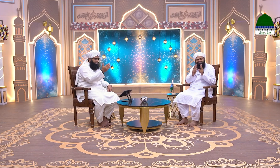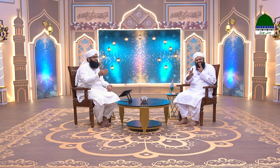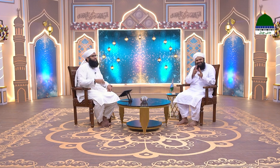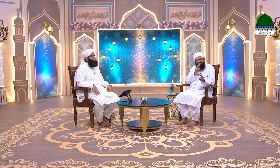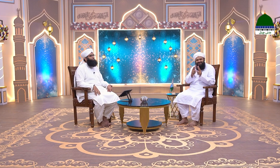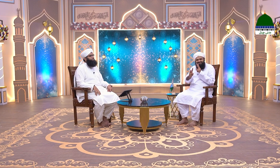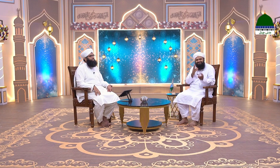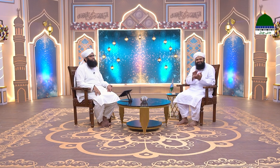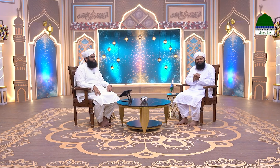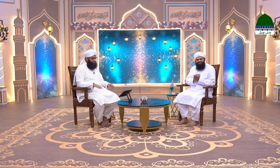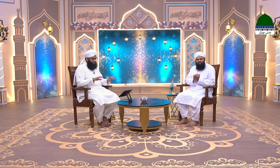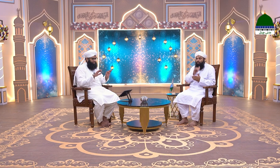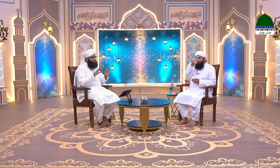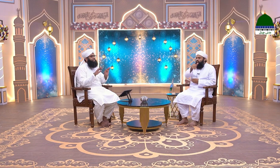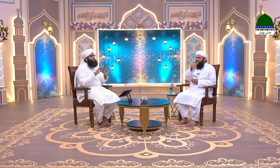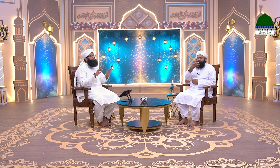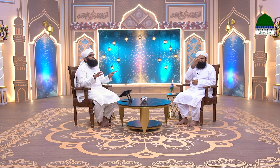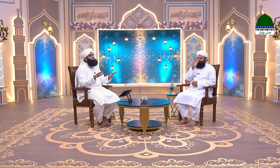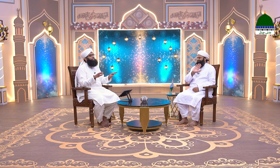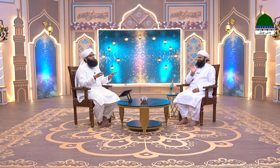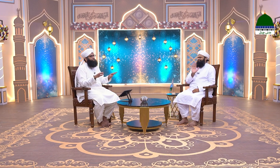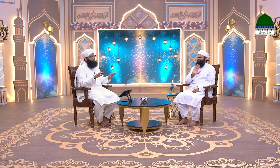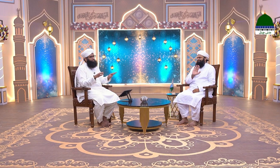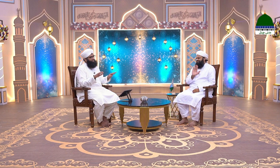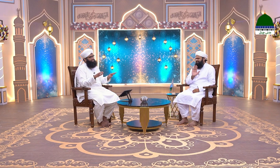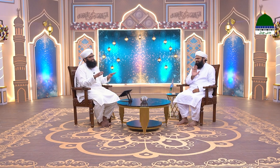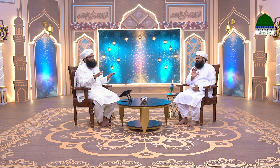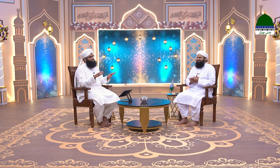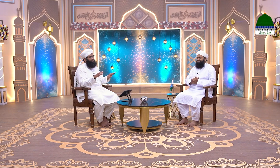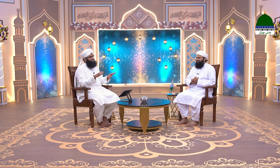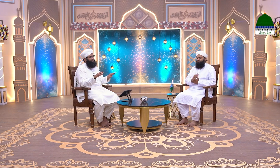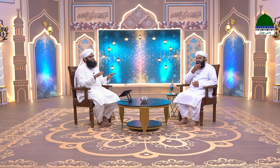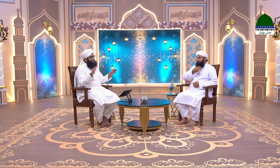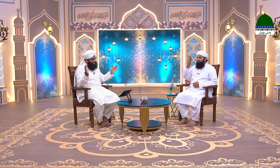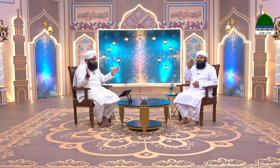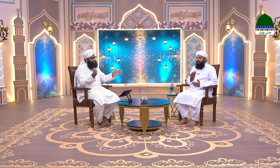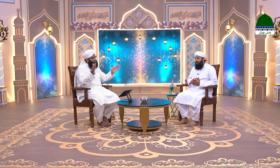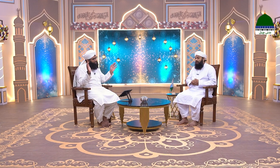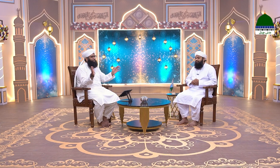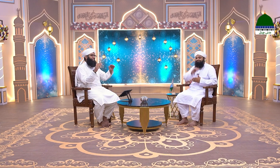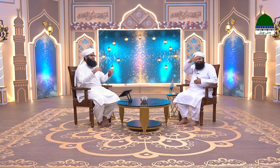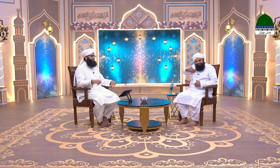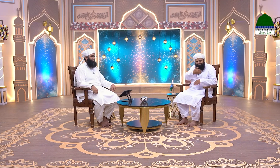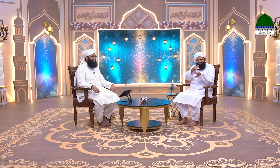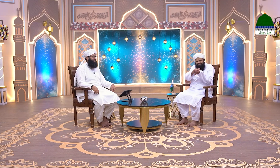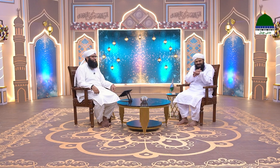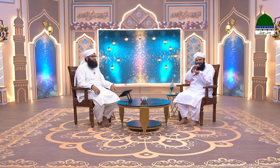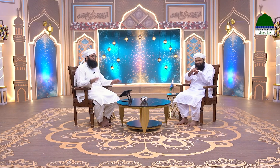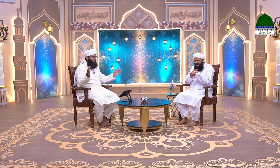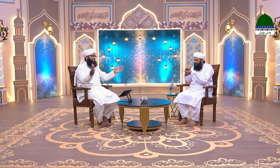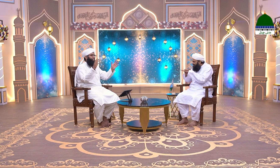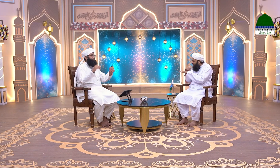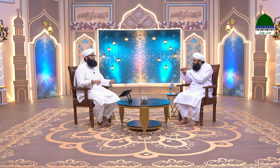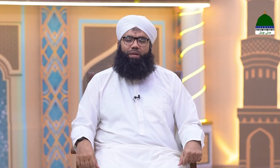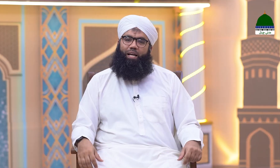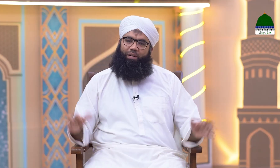کوئی عمل اختیار نہ فرماتے جس سے نفرت پیدا ہو، سبحان اللہ سبحان اللہ۔ آنے والوں کو محبتیں دیں،